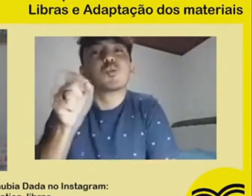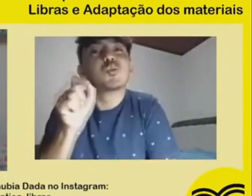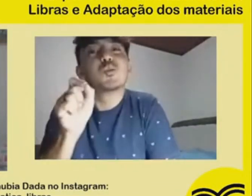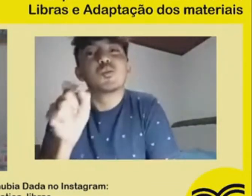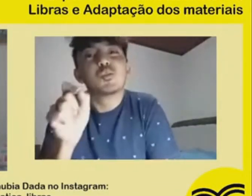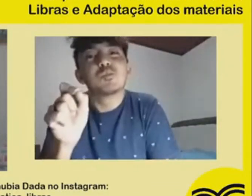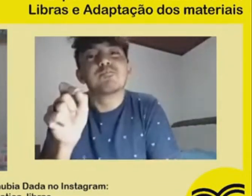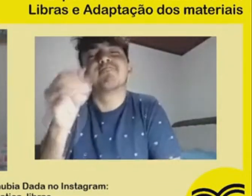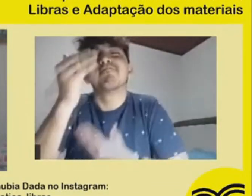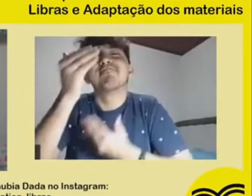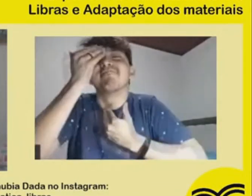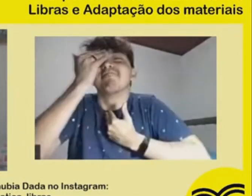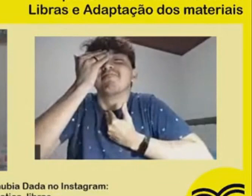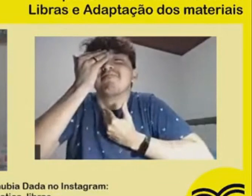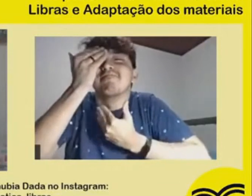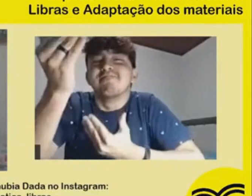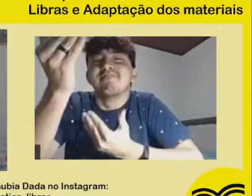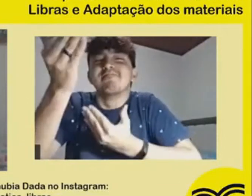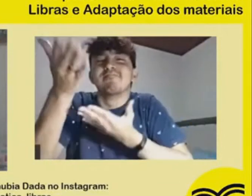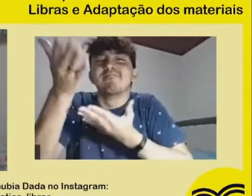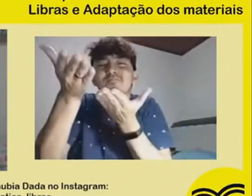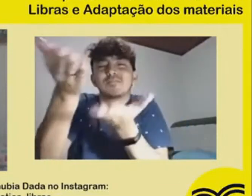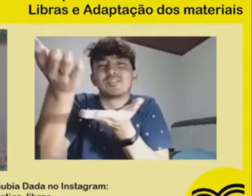que acabaram as perguntas.